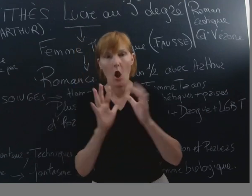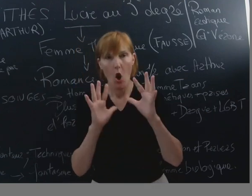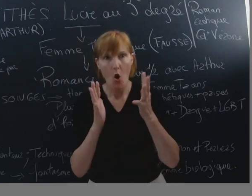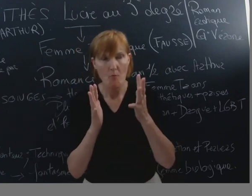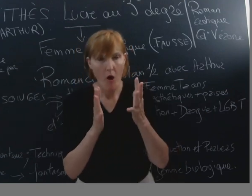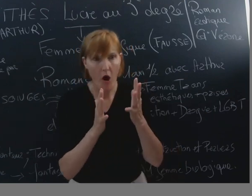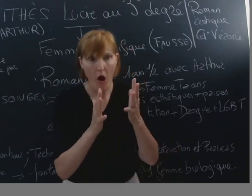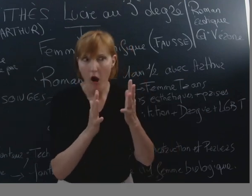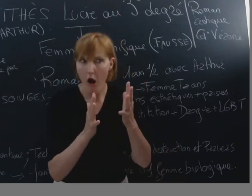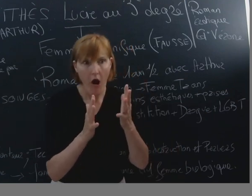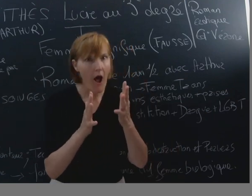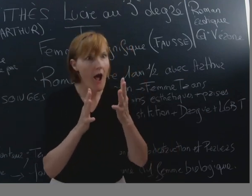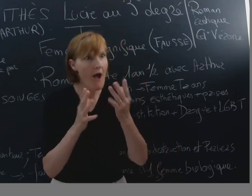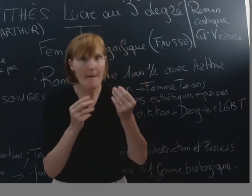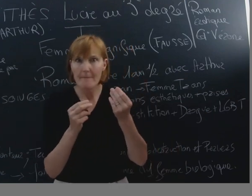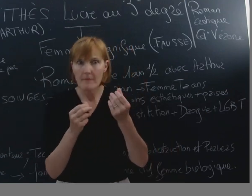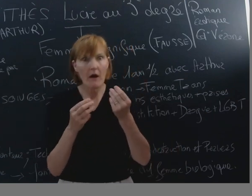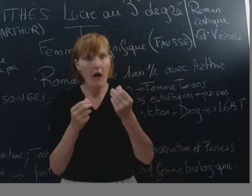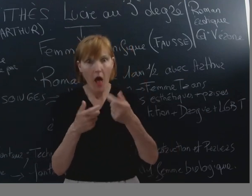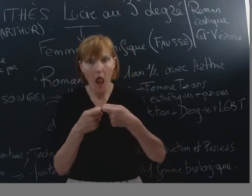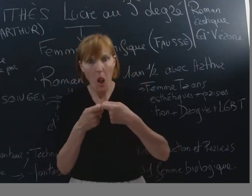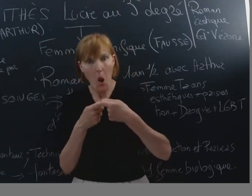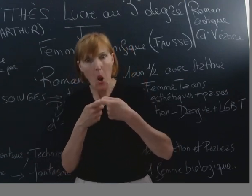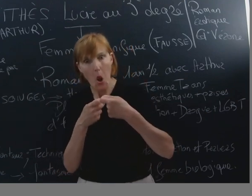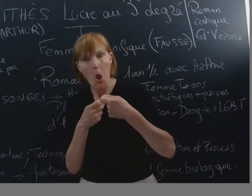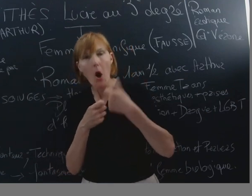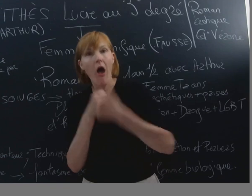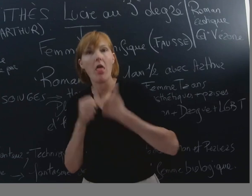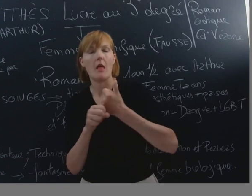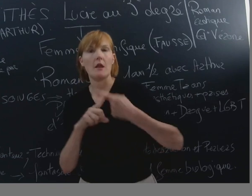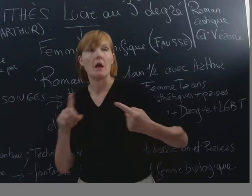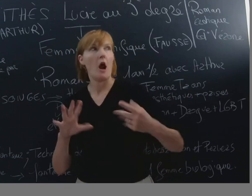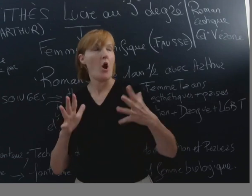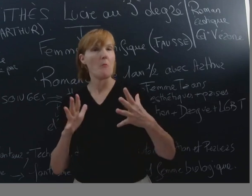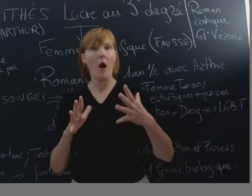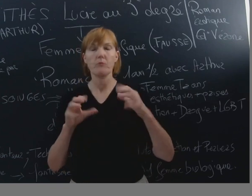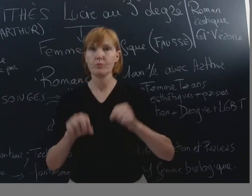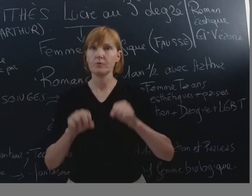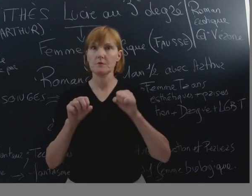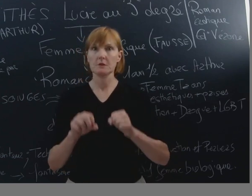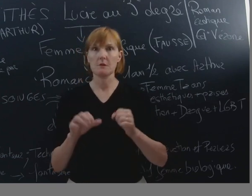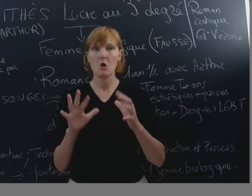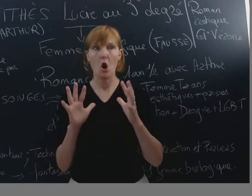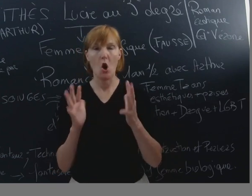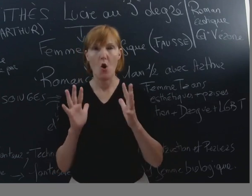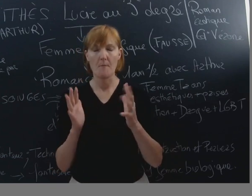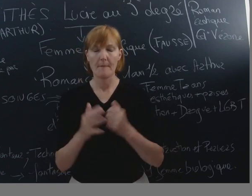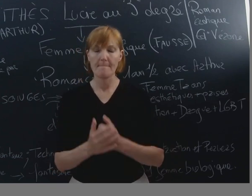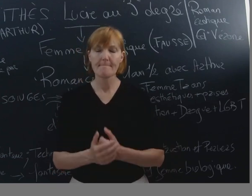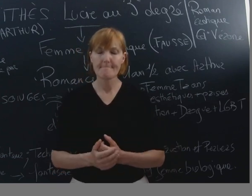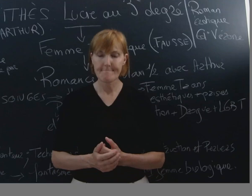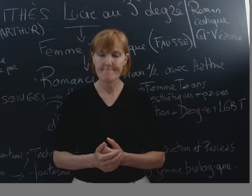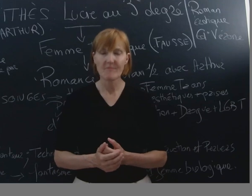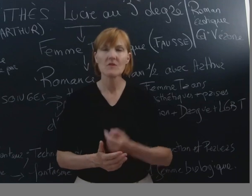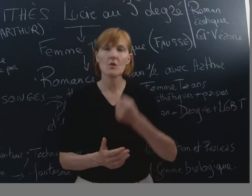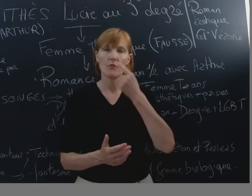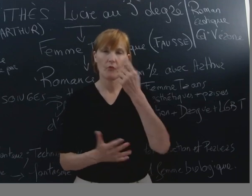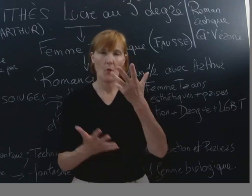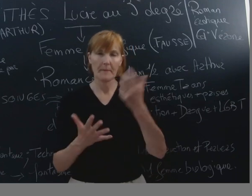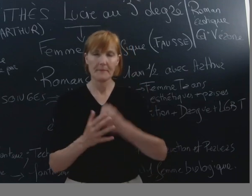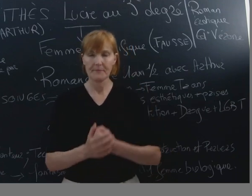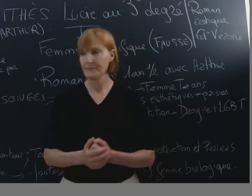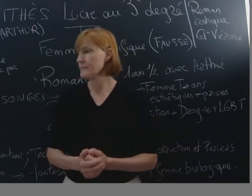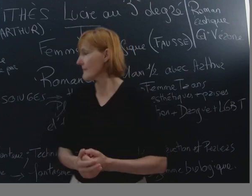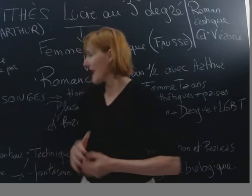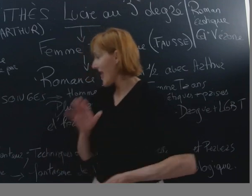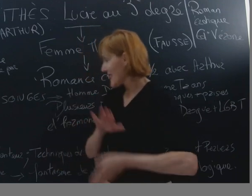de lucie et de cette situation comment une relation si longue et comment elle